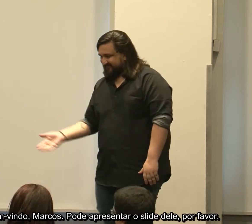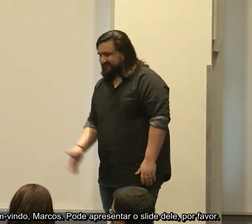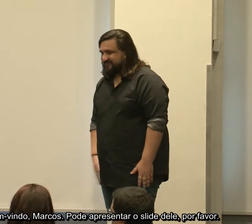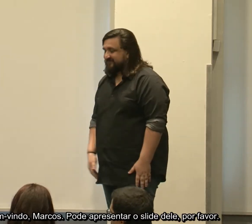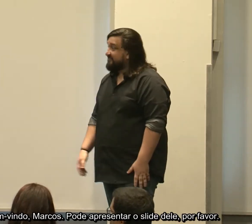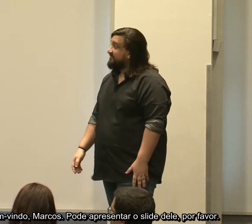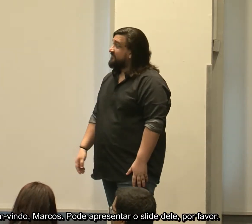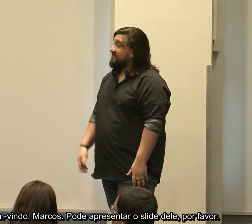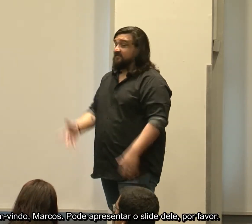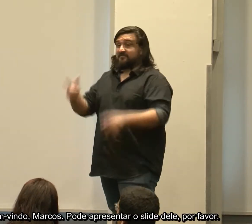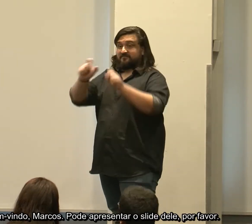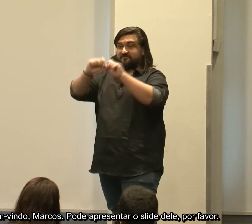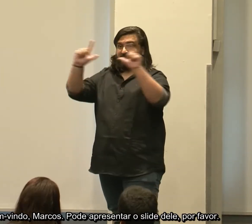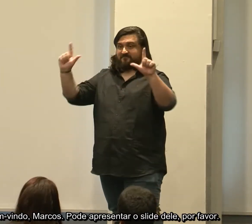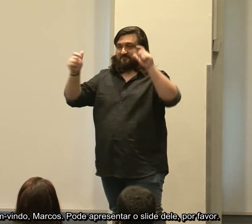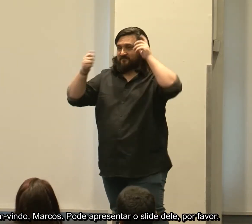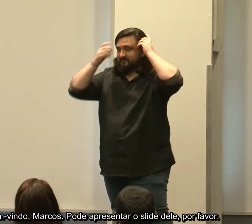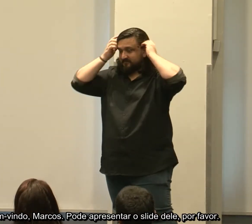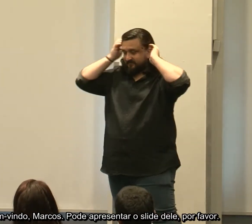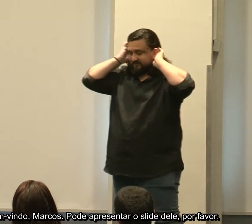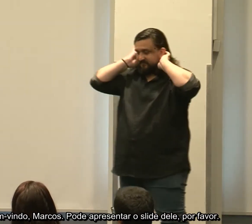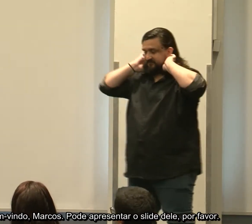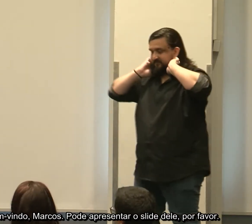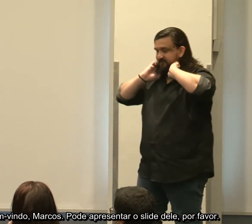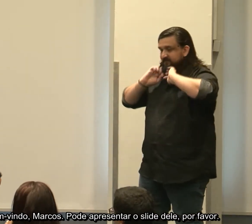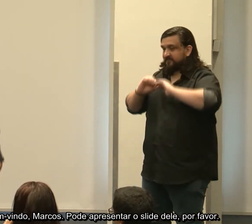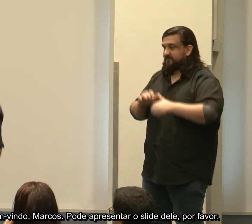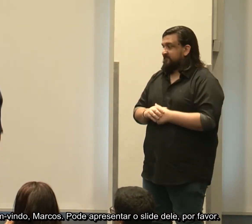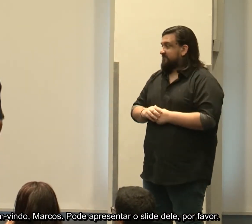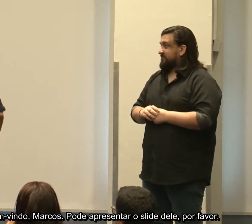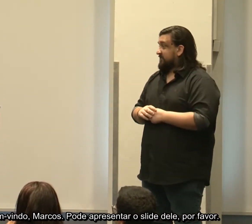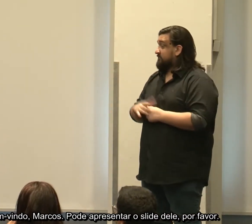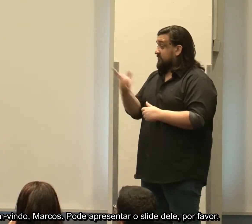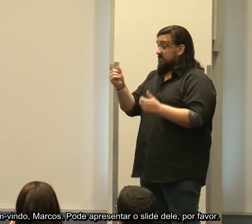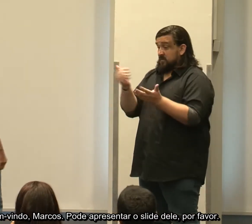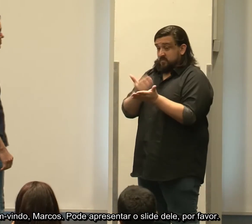Seja bem-vindo, Marcos. Pode apresentar o slide dele, por favor.